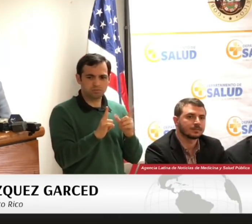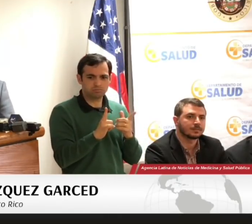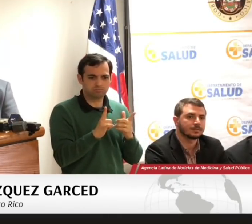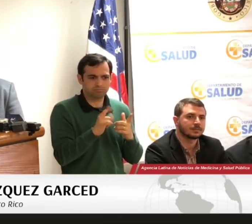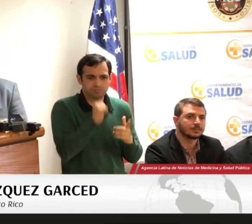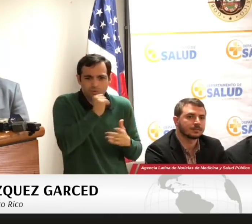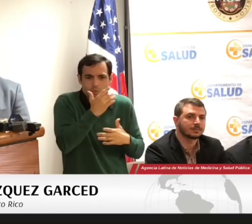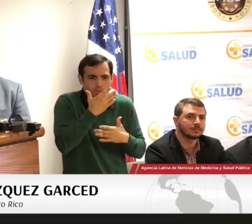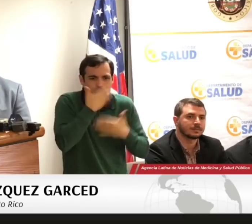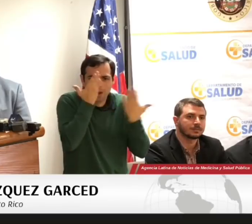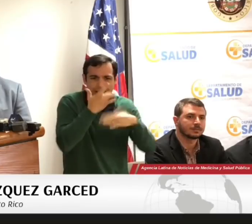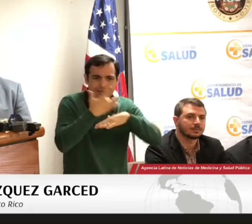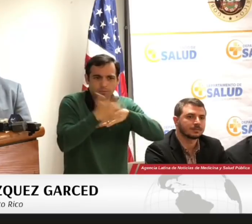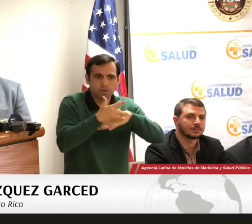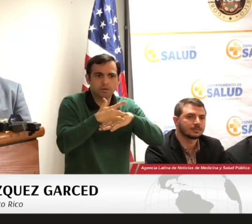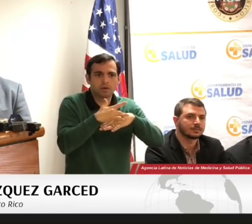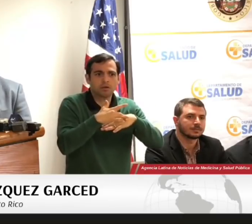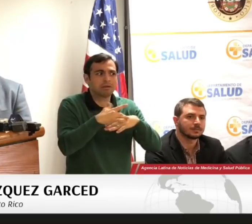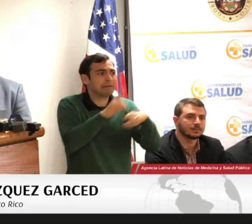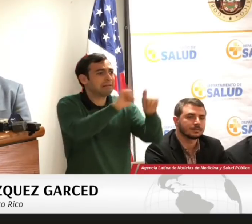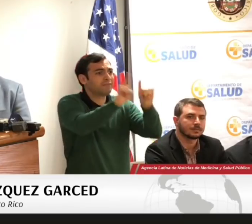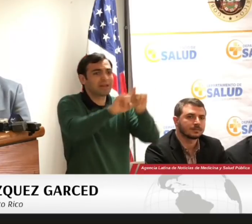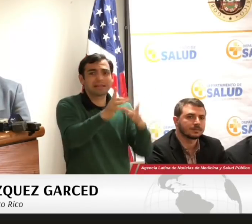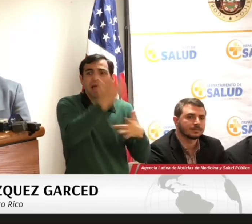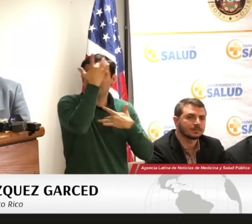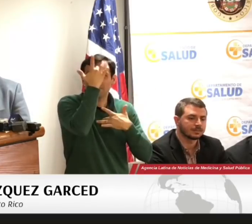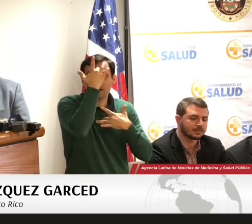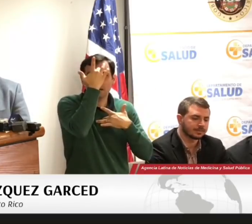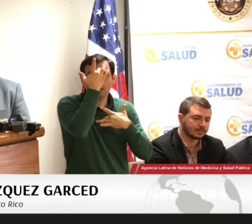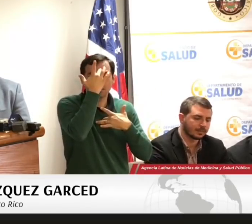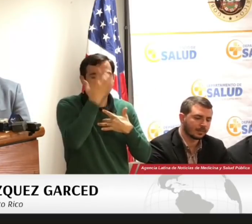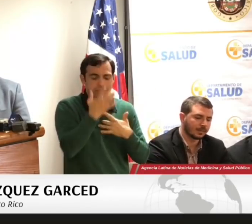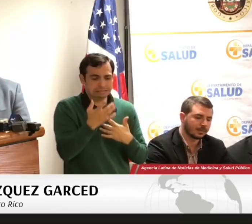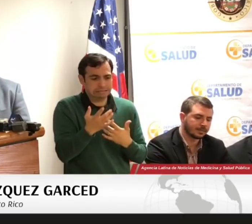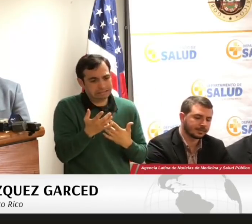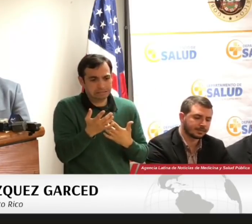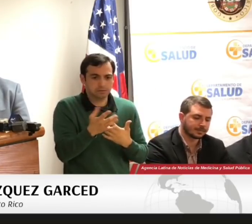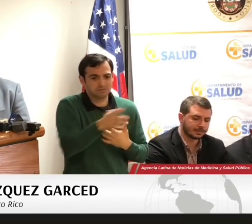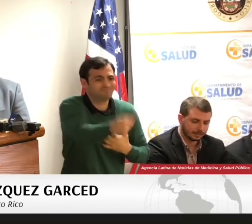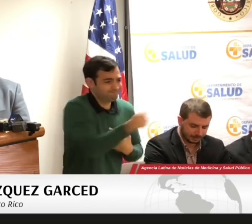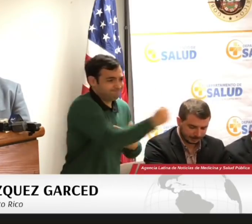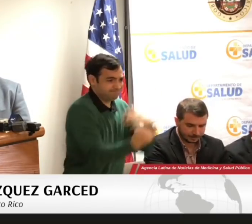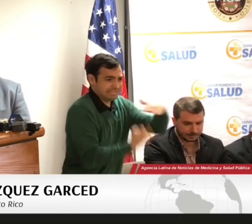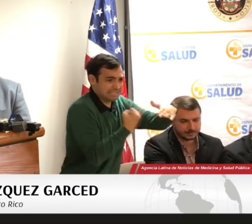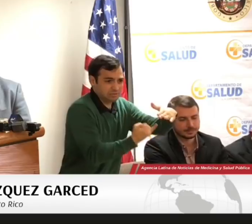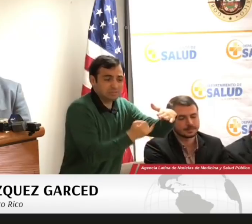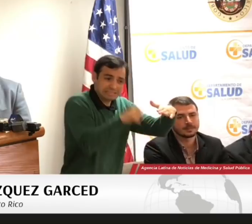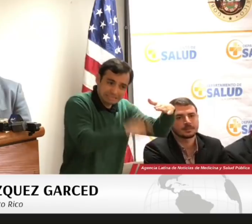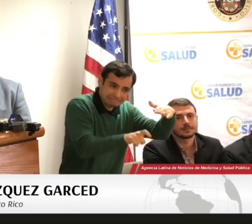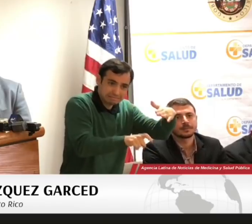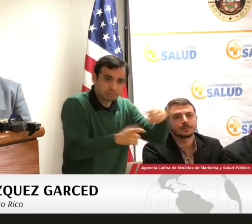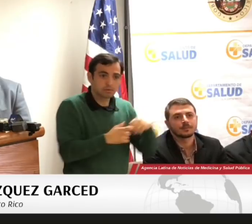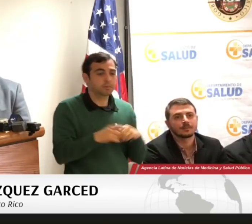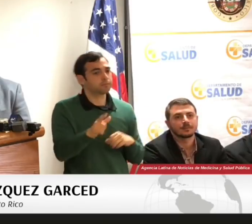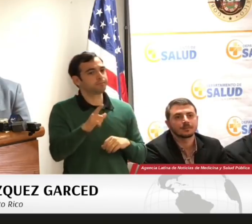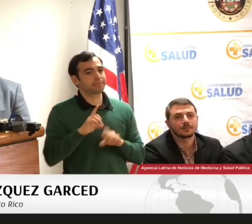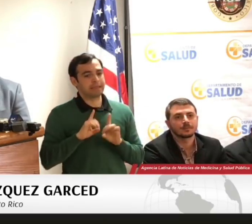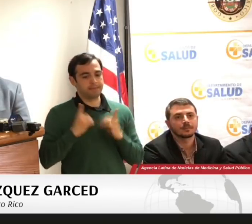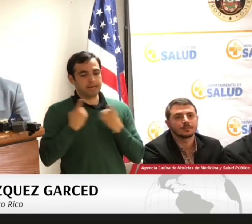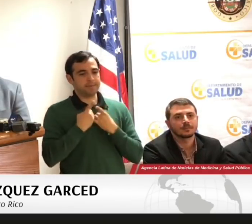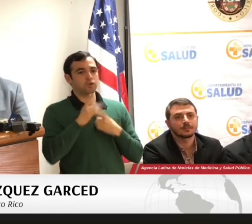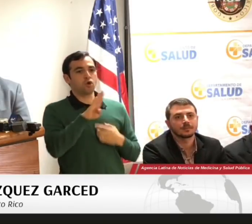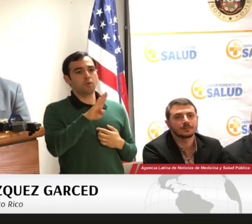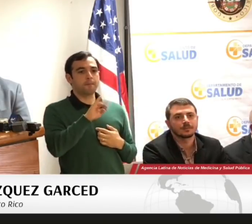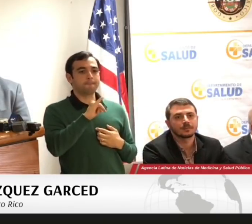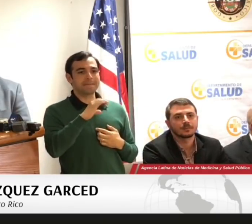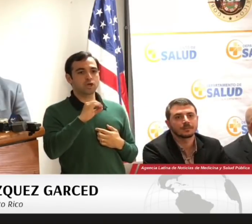disponibilidad, porque hay otras condiciones que en este momento han sido aislados por otras situaciones. Bueno, yo le puedo decir que el Departamento de Bioseguridad hace un censo